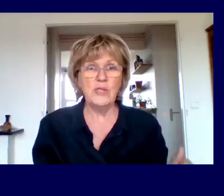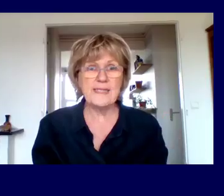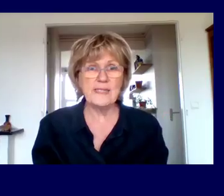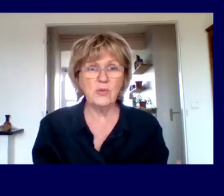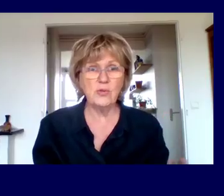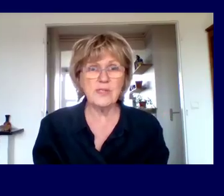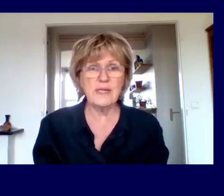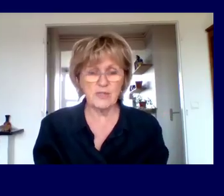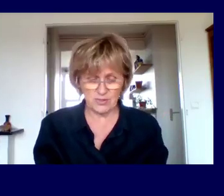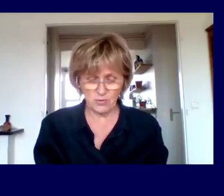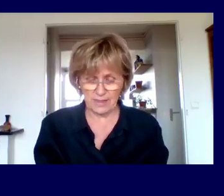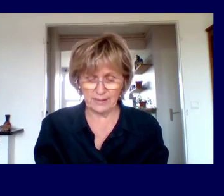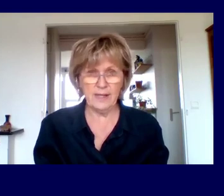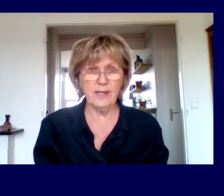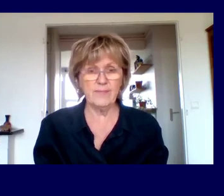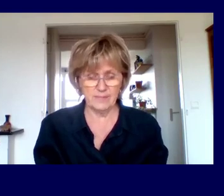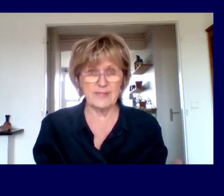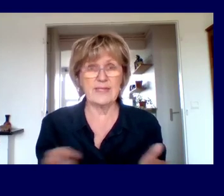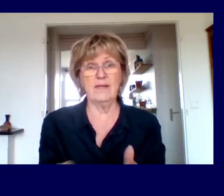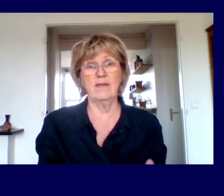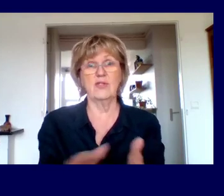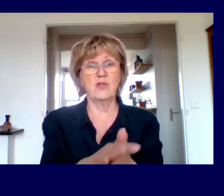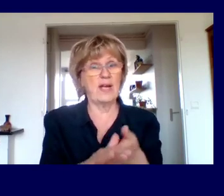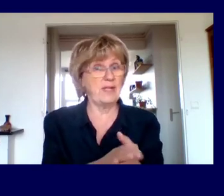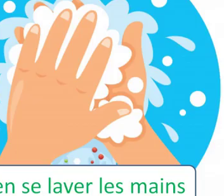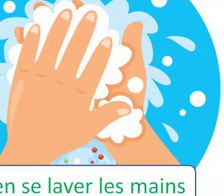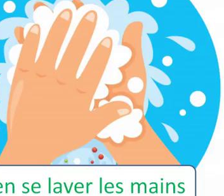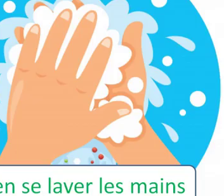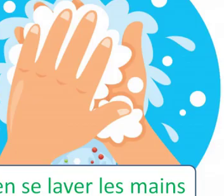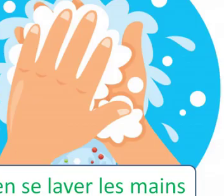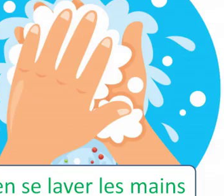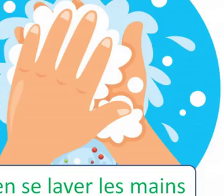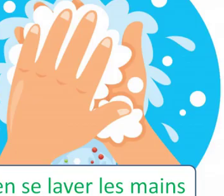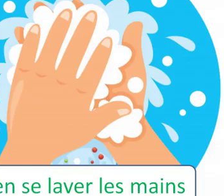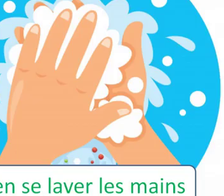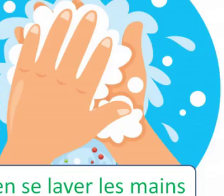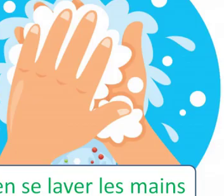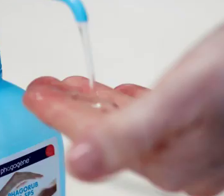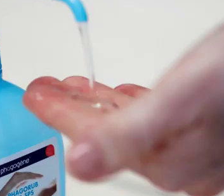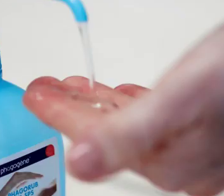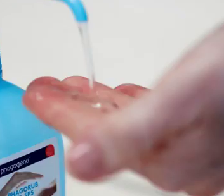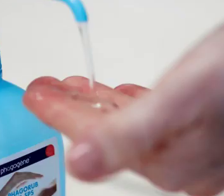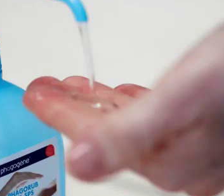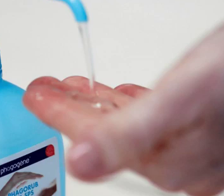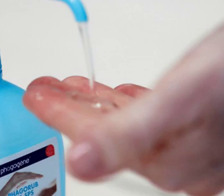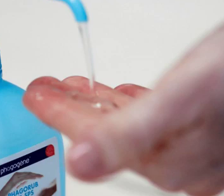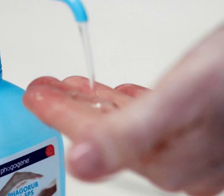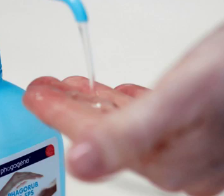daisy le deuxième geste barrière c'est se laver les mains très régulièrement ou mettre du gel qu'on